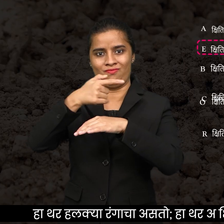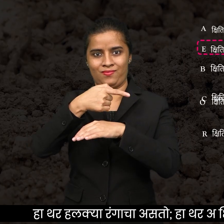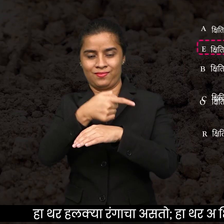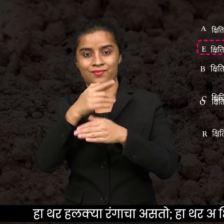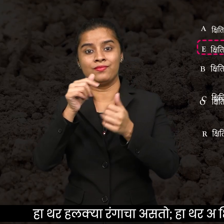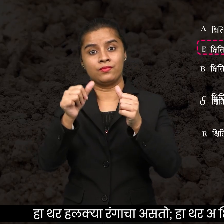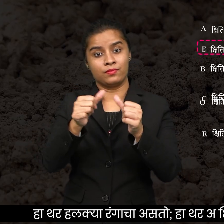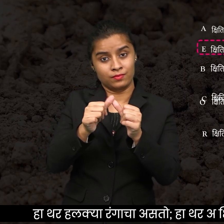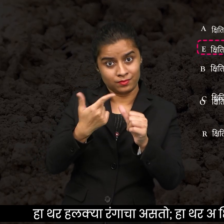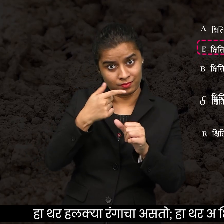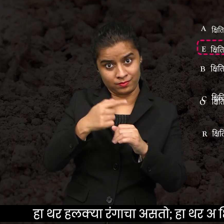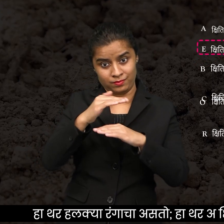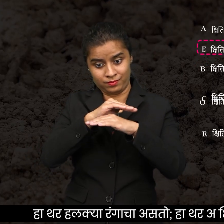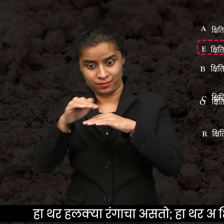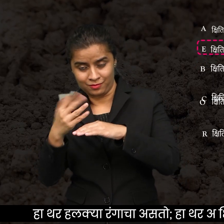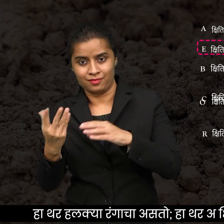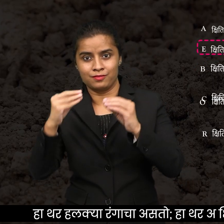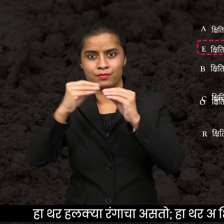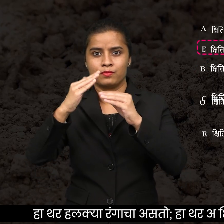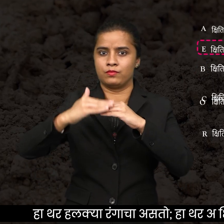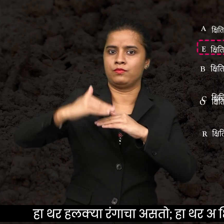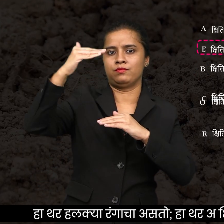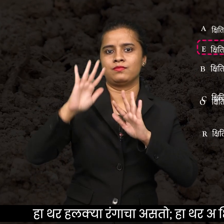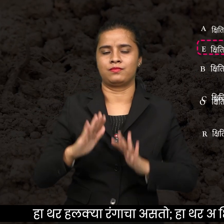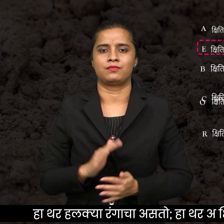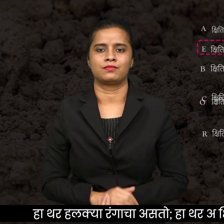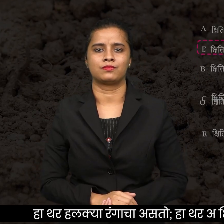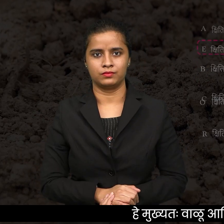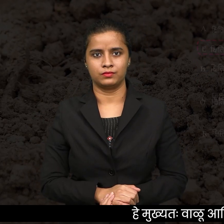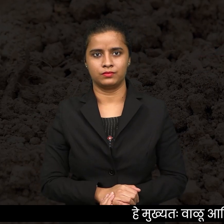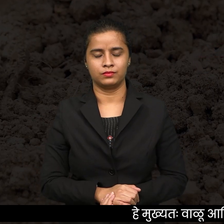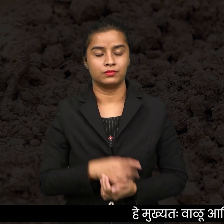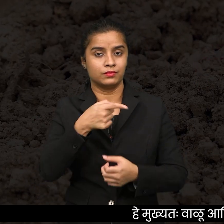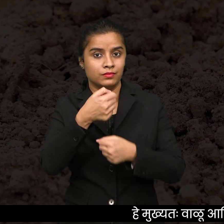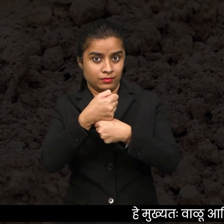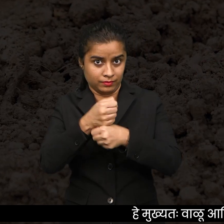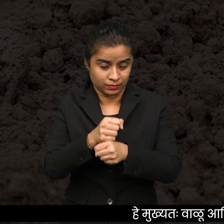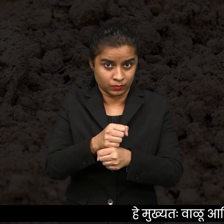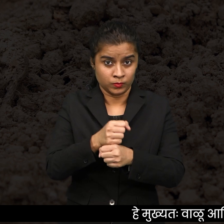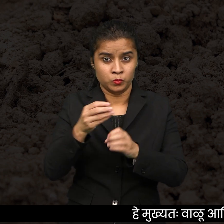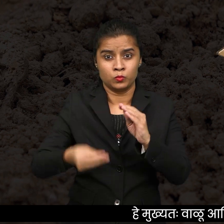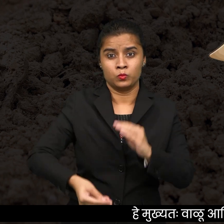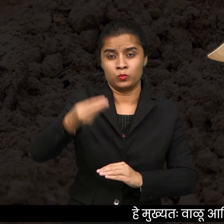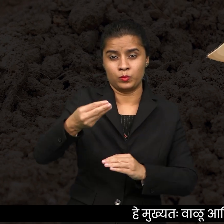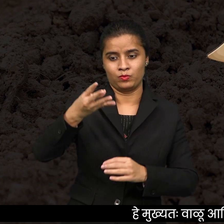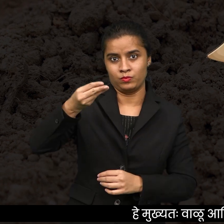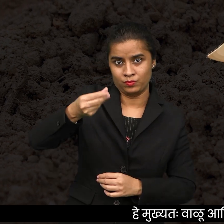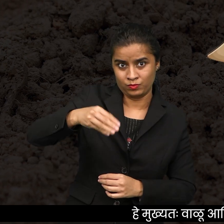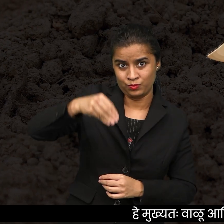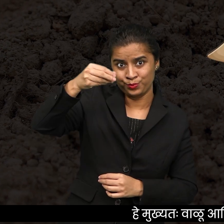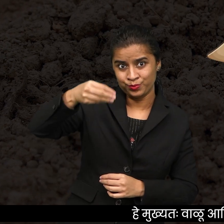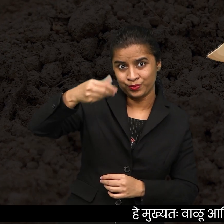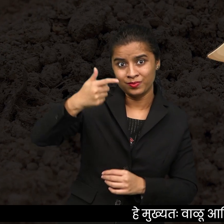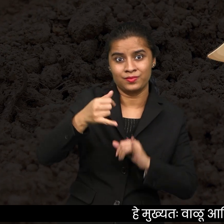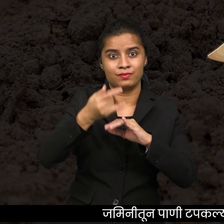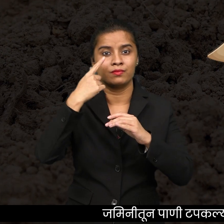तो मुख्यतः वाळू आणि गाळाने